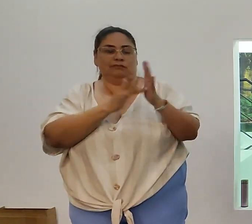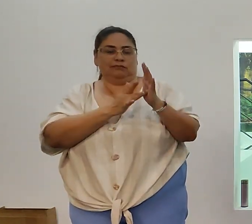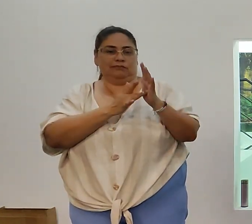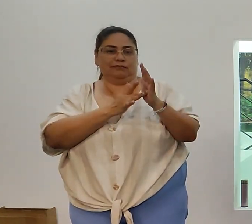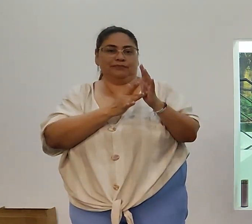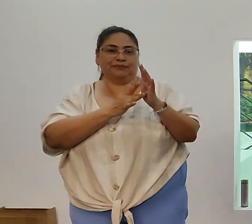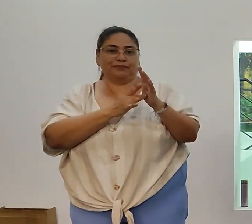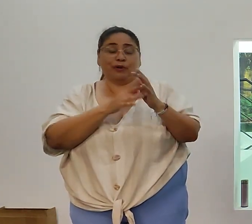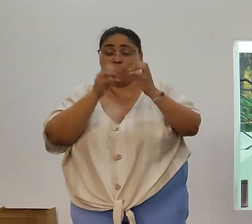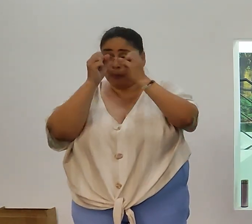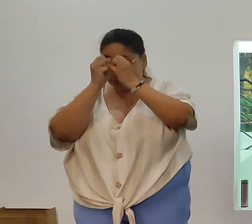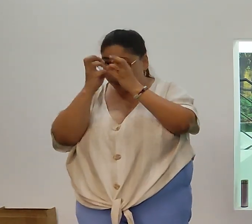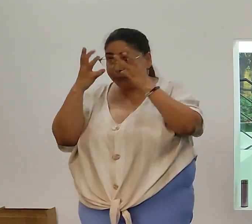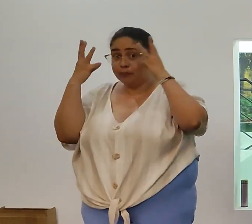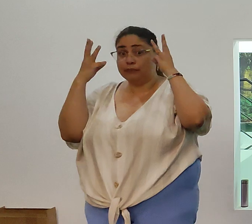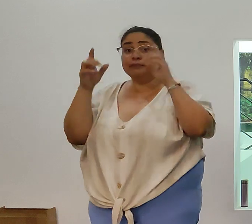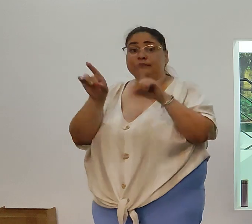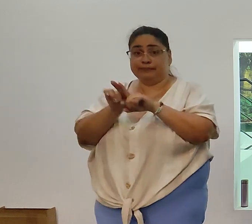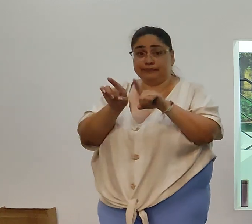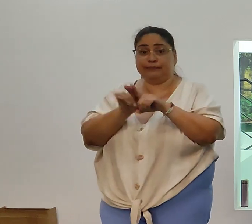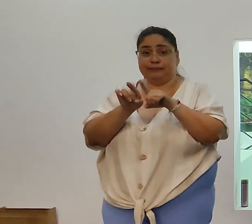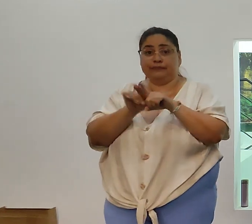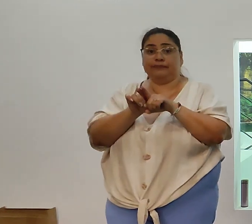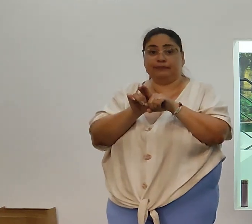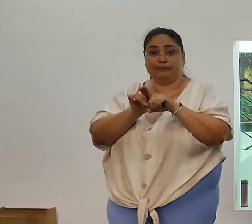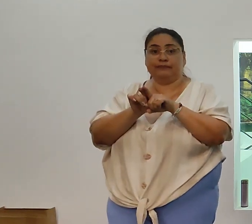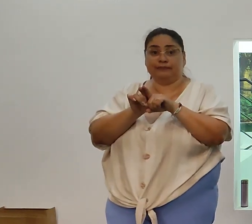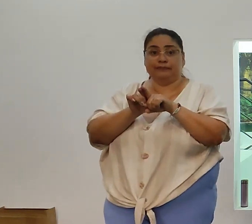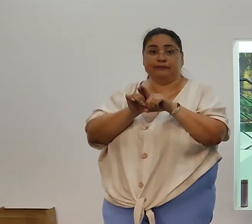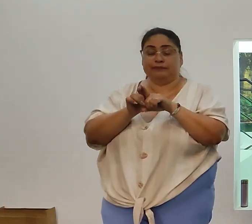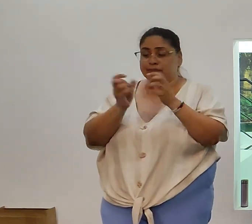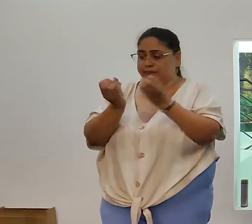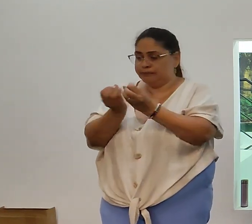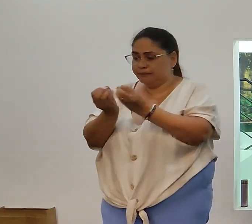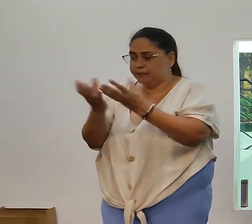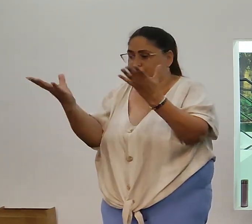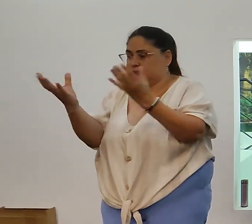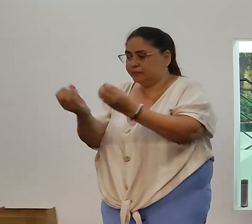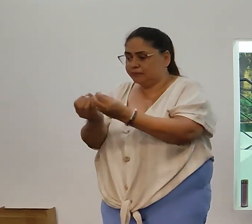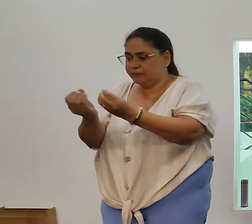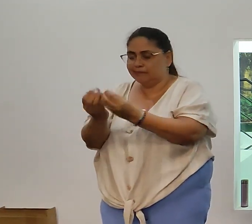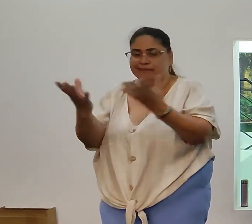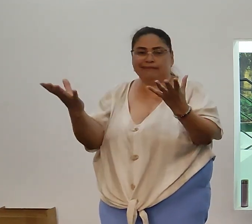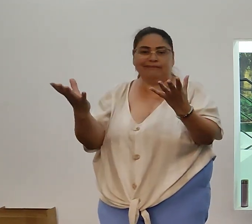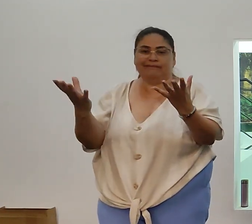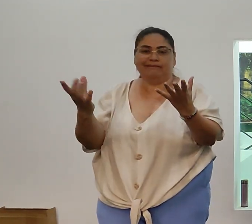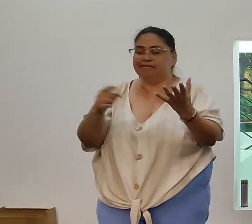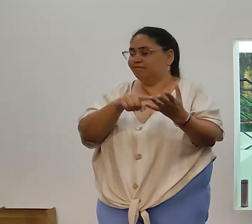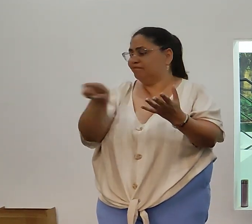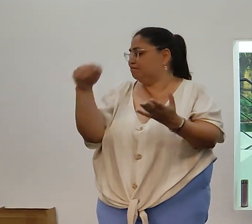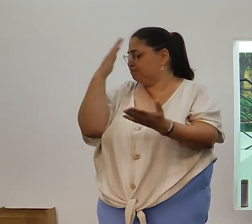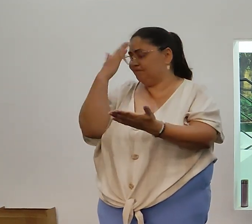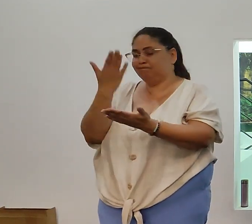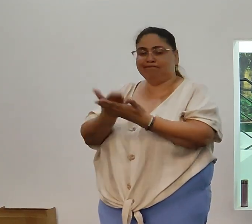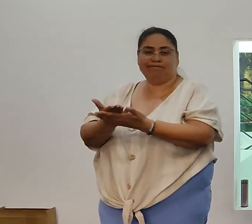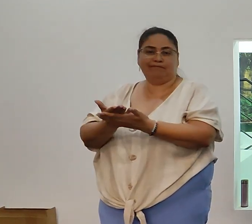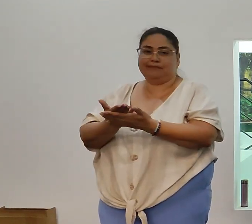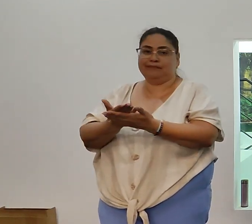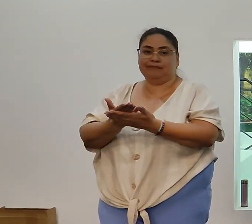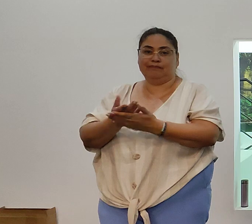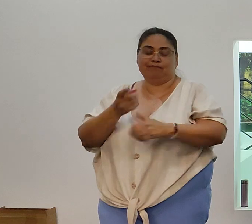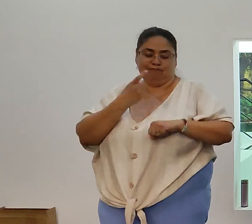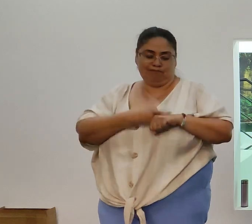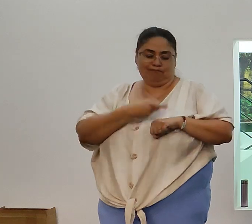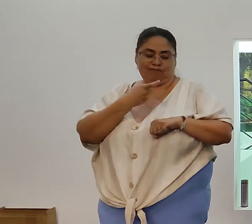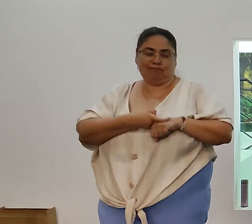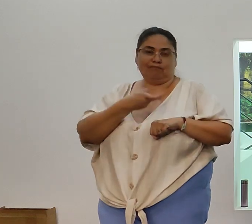tempos antigos, fez muitos e muitos sinais milagrosos e mesmo assim o povo tinha um